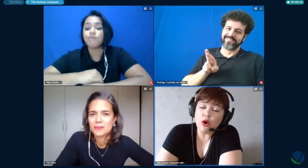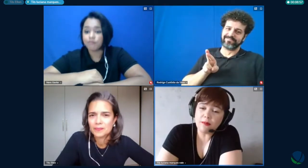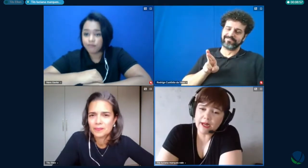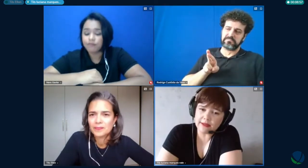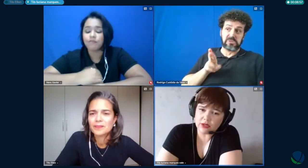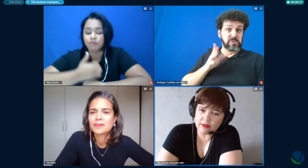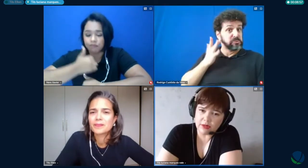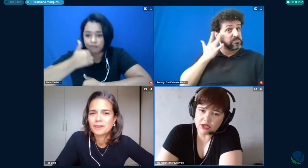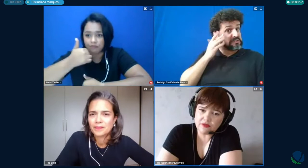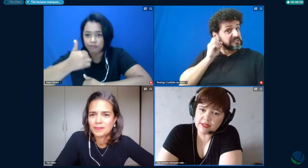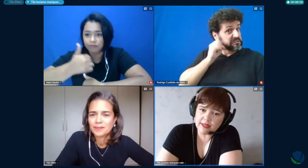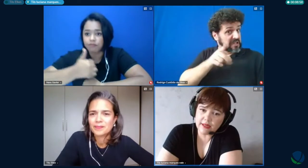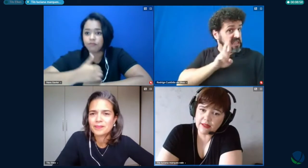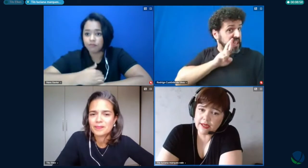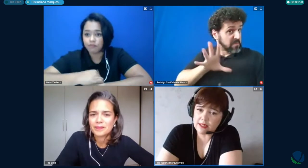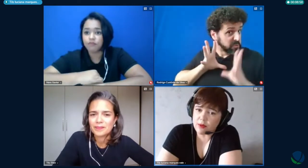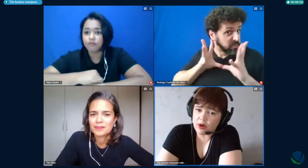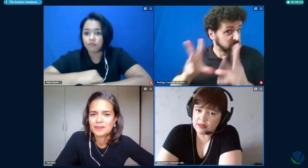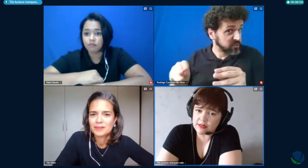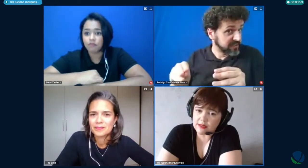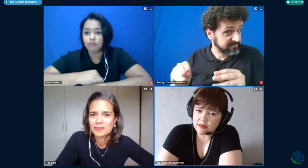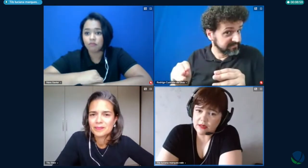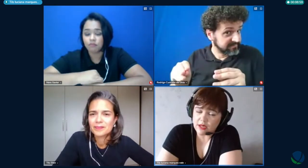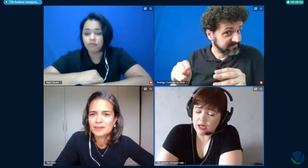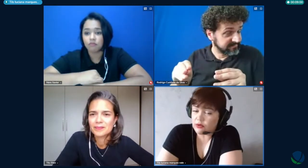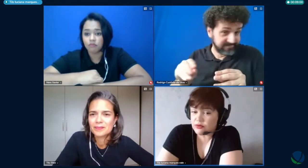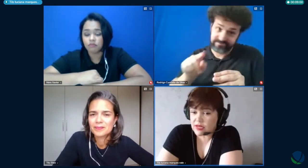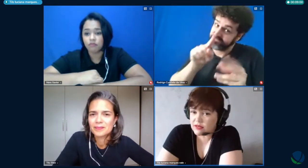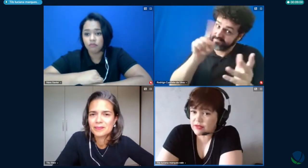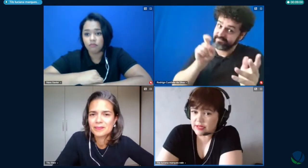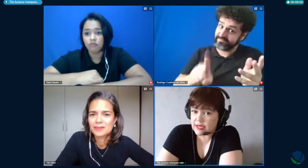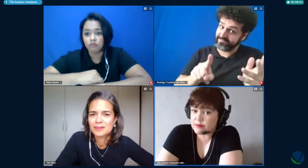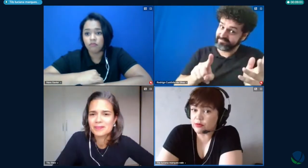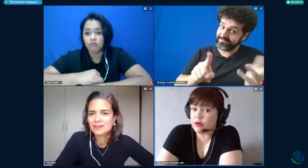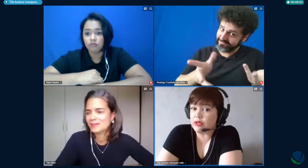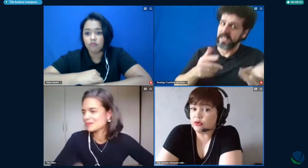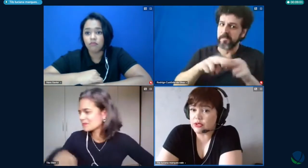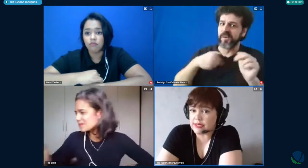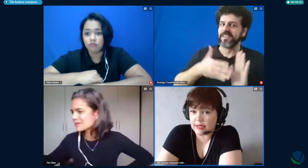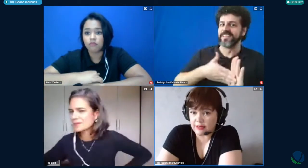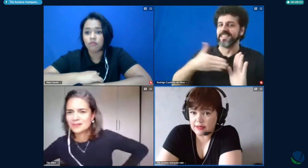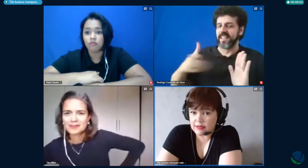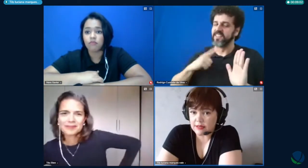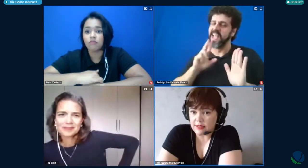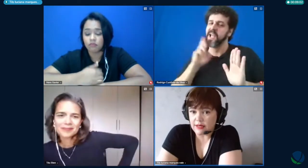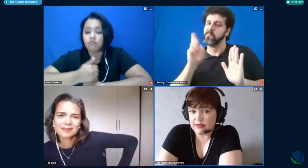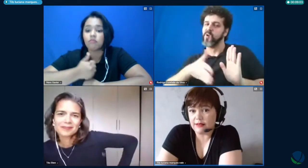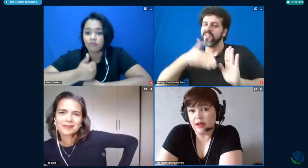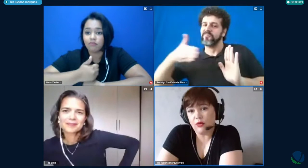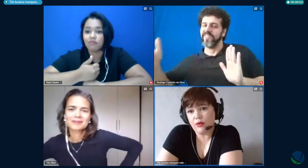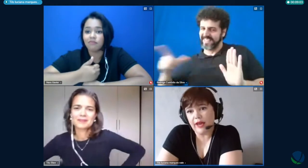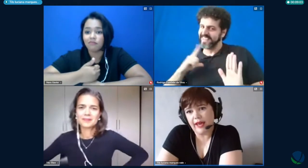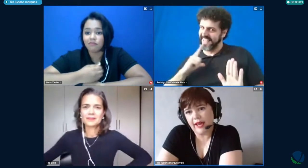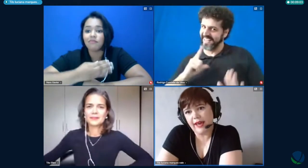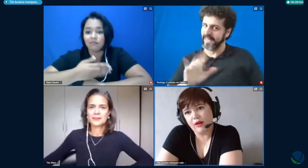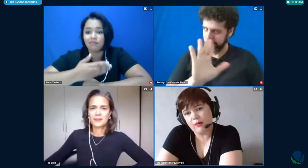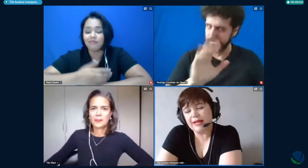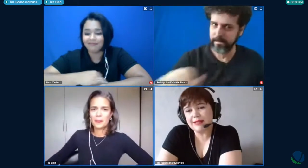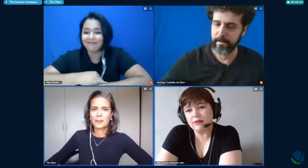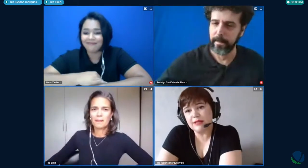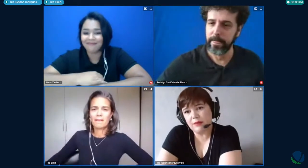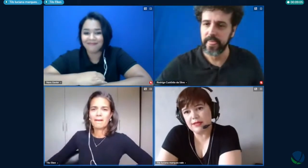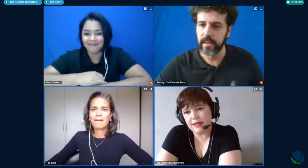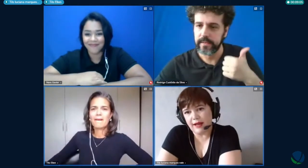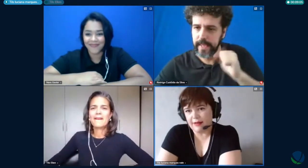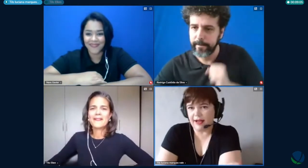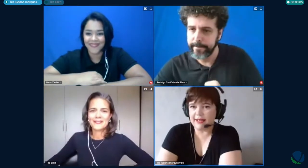perguntas, obrigatoriamente você tem que ter respostas. Eu não sei se você respondeu a todas elas. Então, é uma